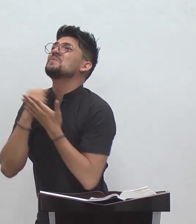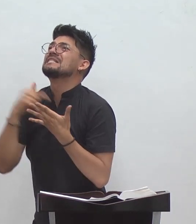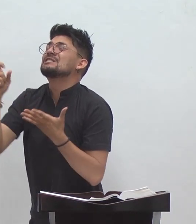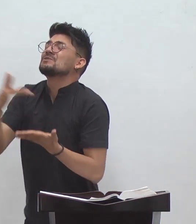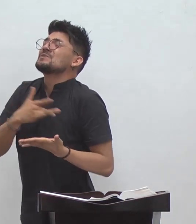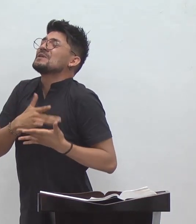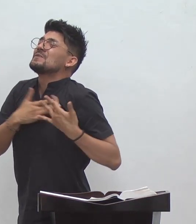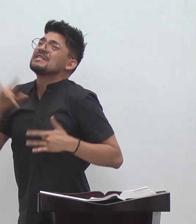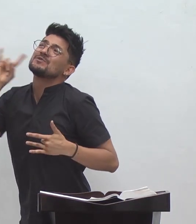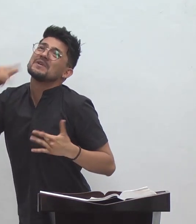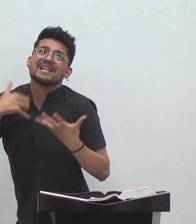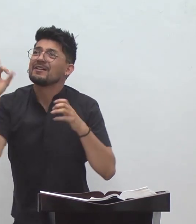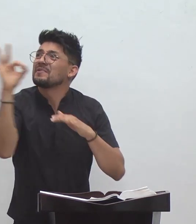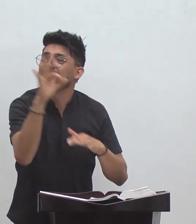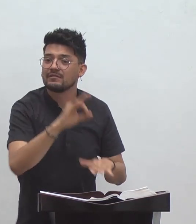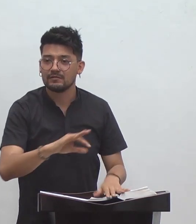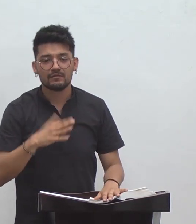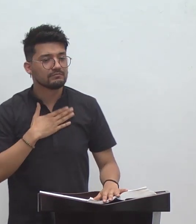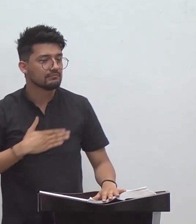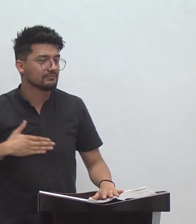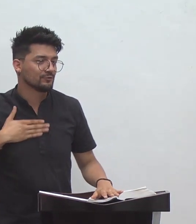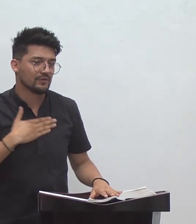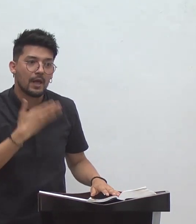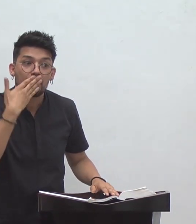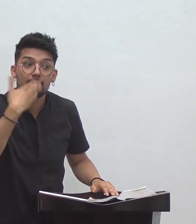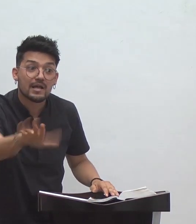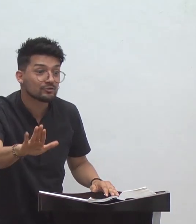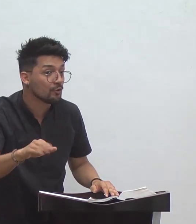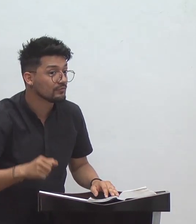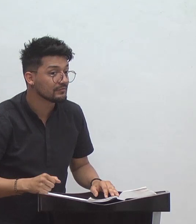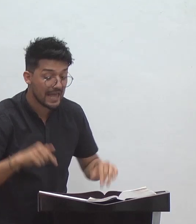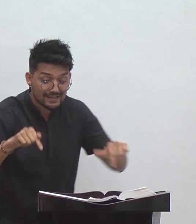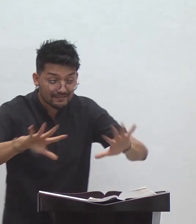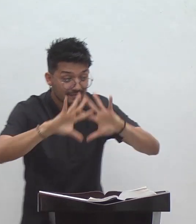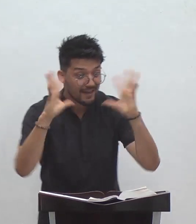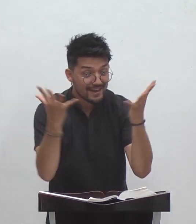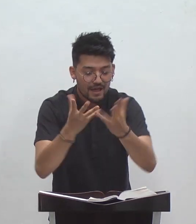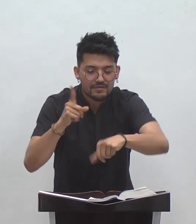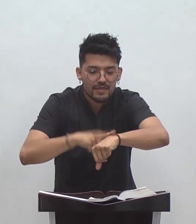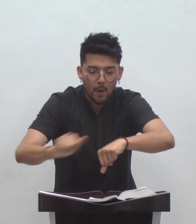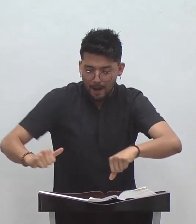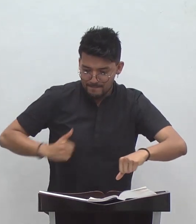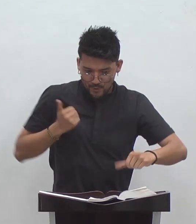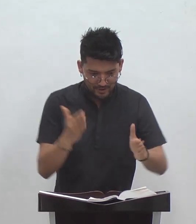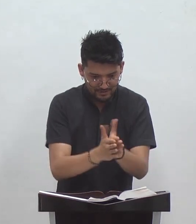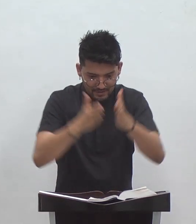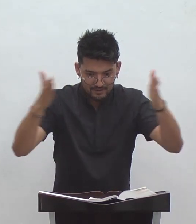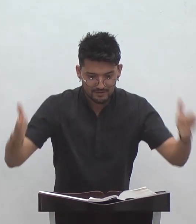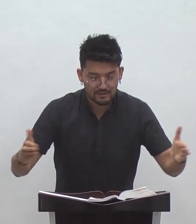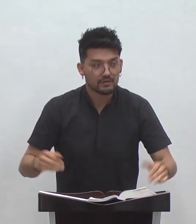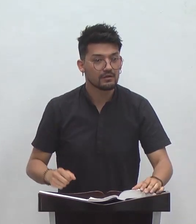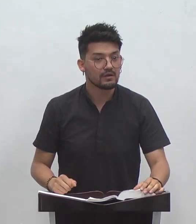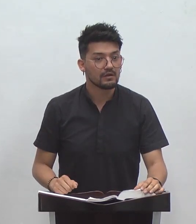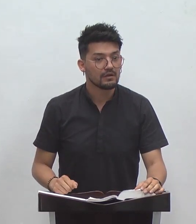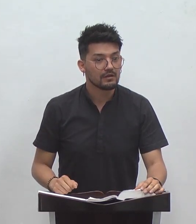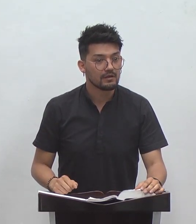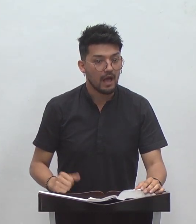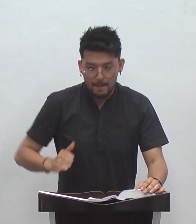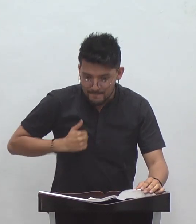gran oportunidad. Y quizás allí usted pida, Señor, ayúdame. Lo siento, el tiempo pasó. Aquí en la tierra es el tiempo para aprovechar